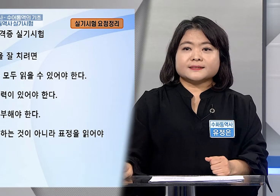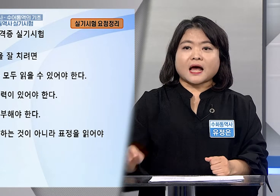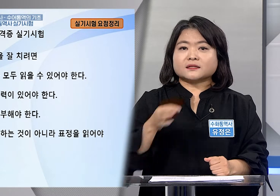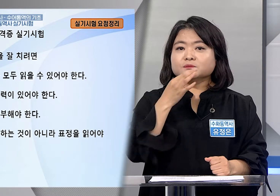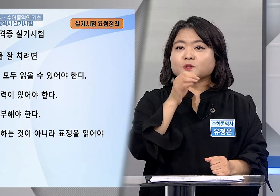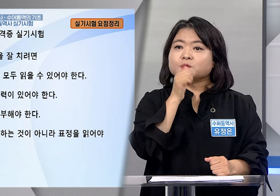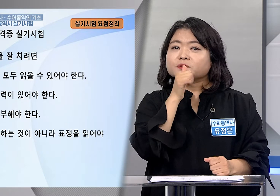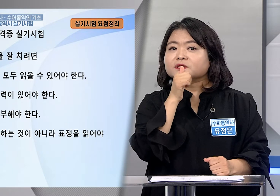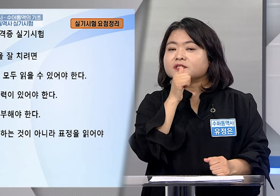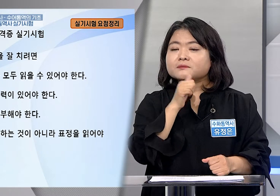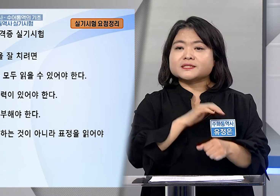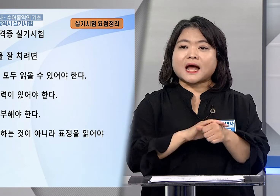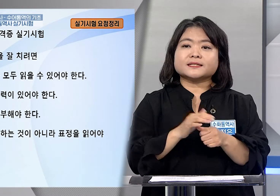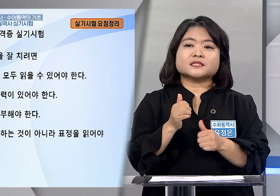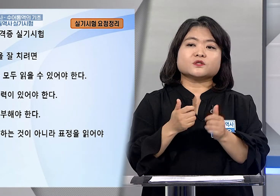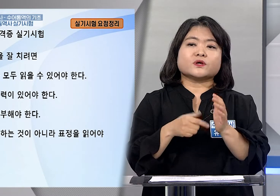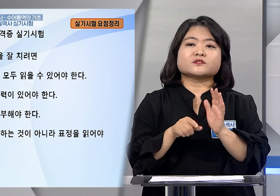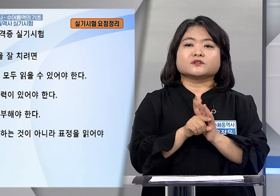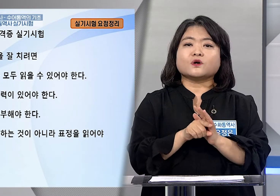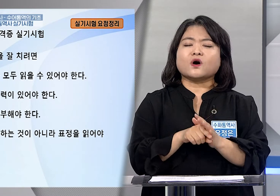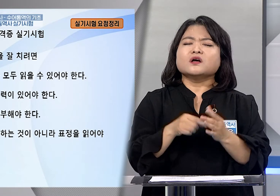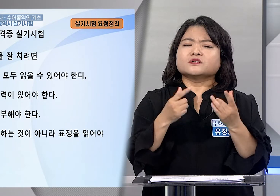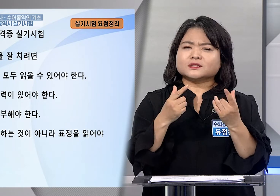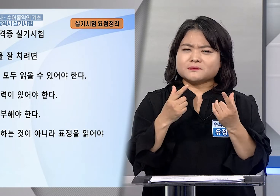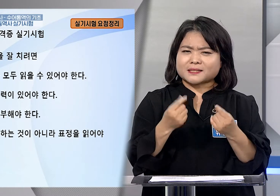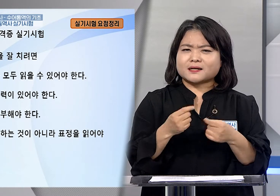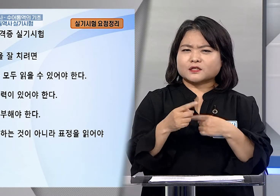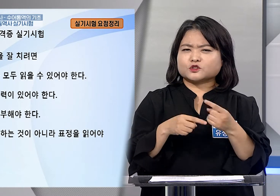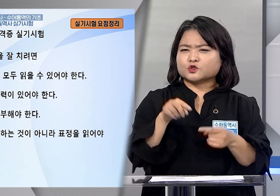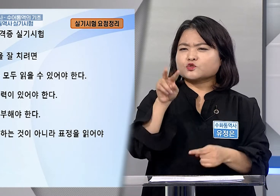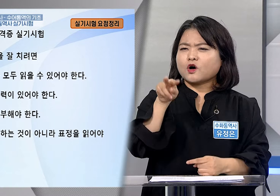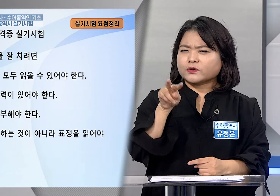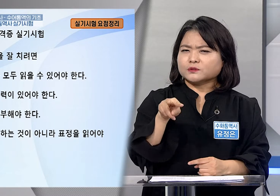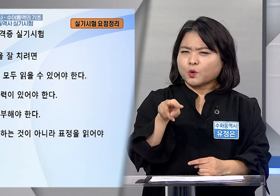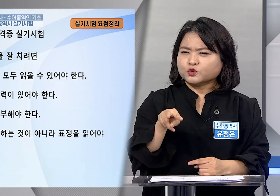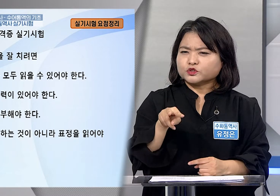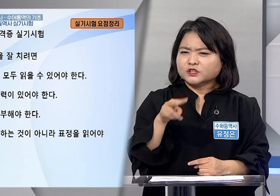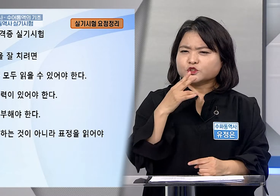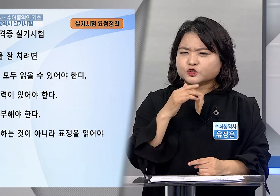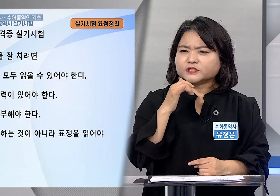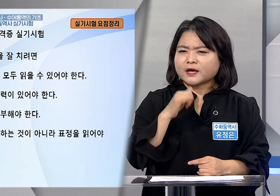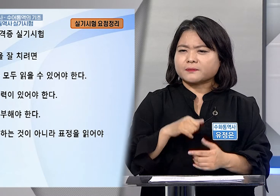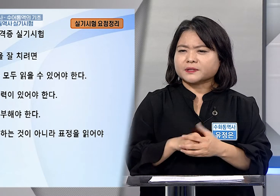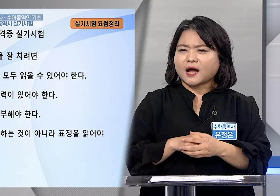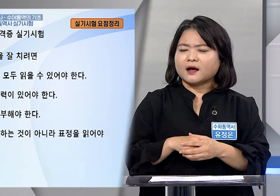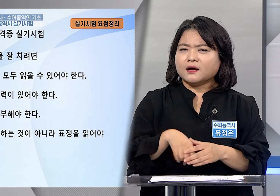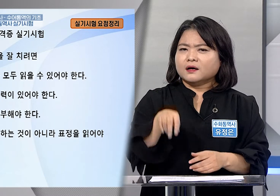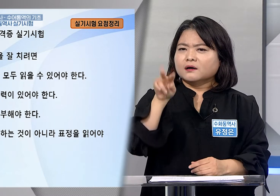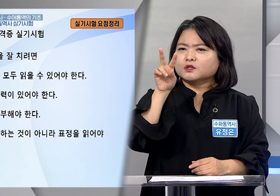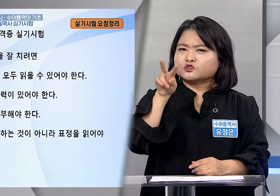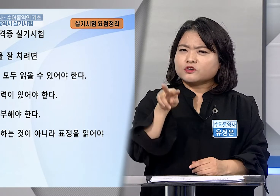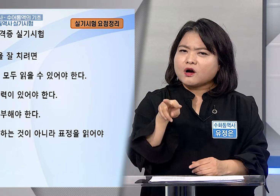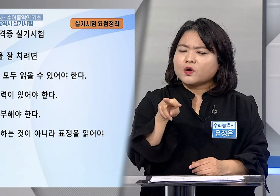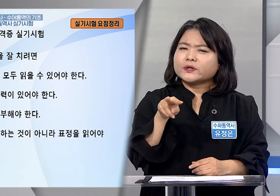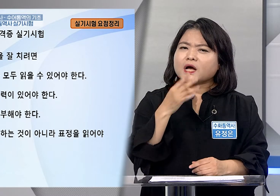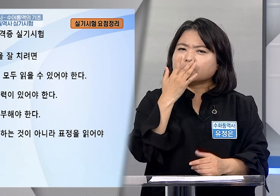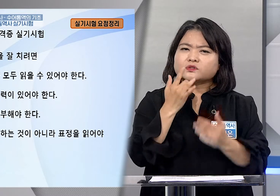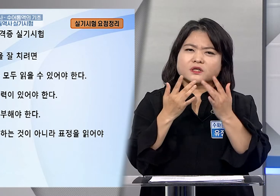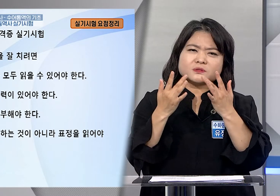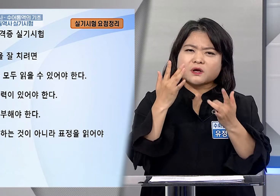자, 음성 통역 시험을 잘 치기 위해서는요. 역시 마찬가지로 수어 어휘를 모두 읽을 수 있어야 합니다. 수어 어휘가